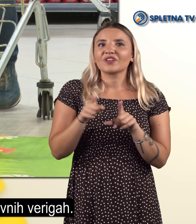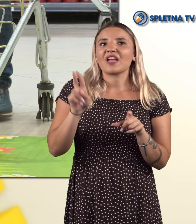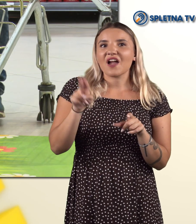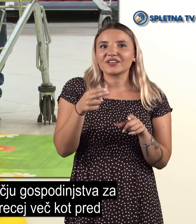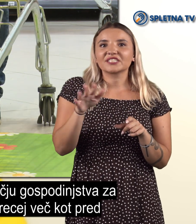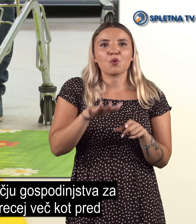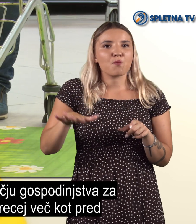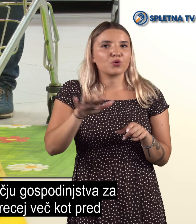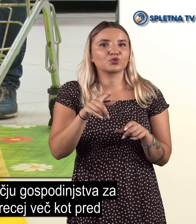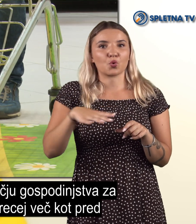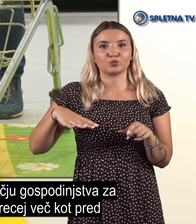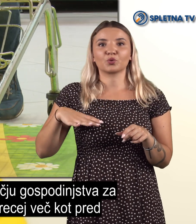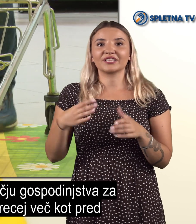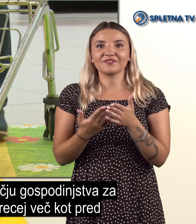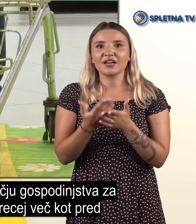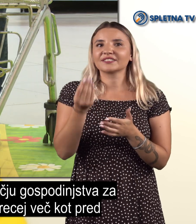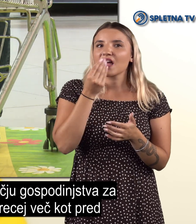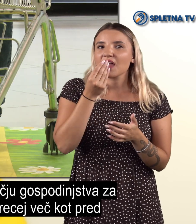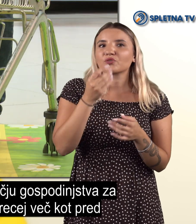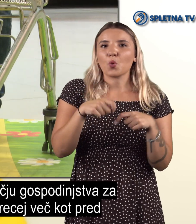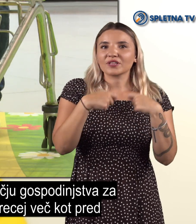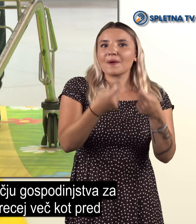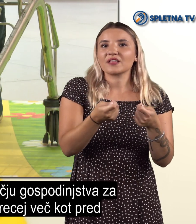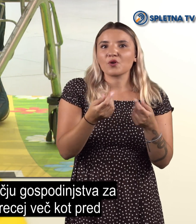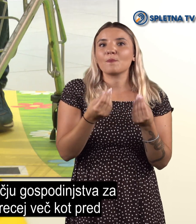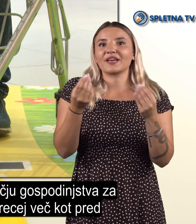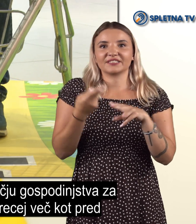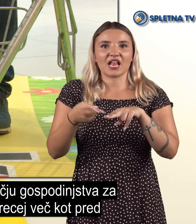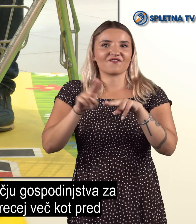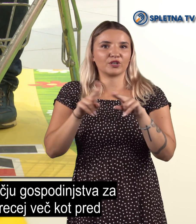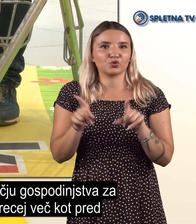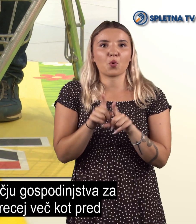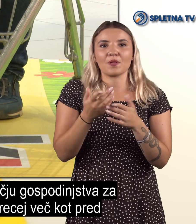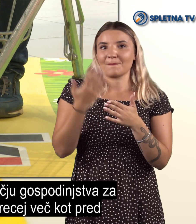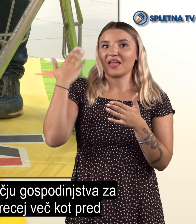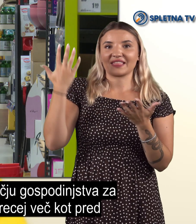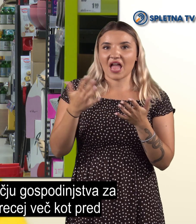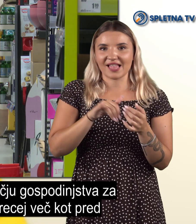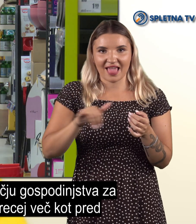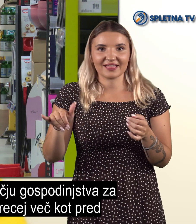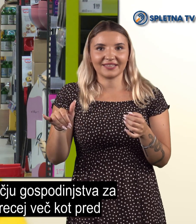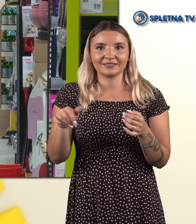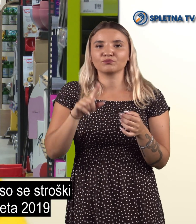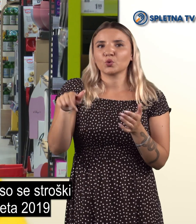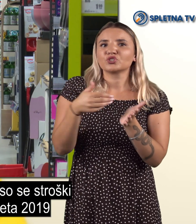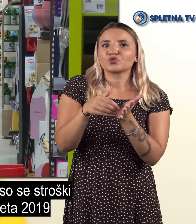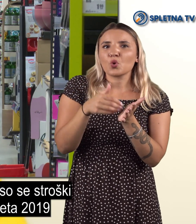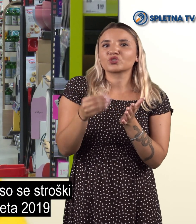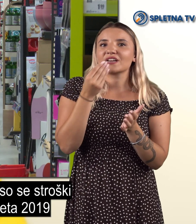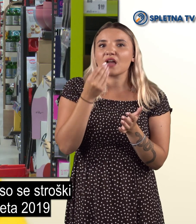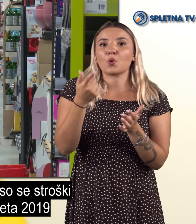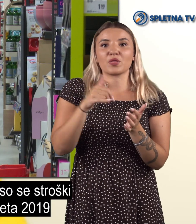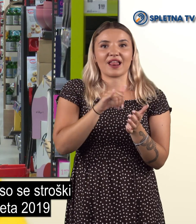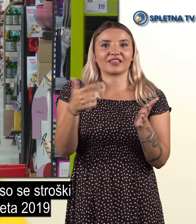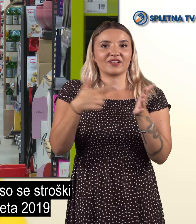Tudi v evrskem območju gospodinjstva za hrano namenjajo precej več kot pred nekaj leti, saj so se stroški hrane od